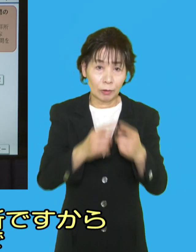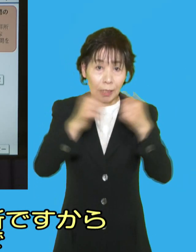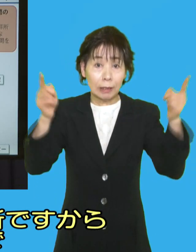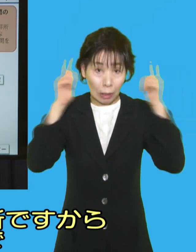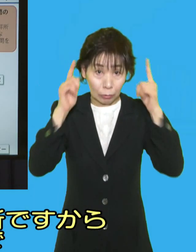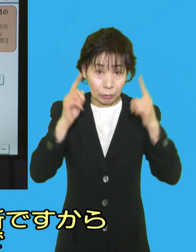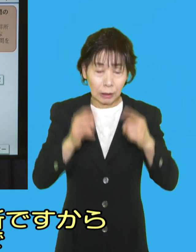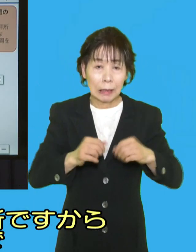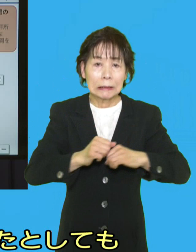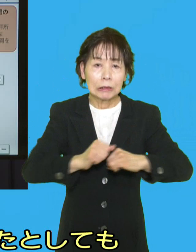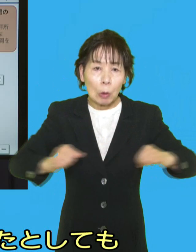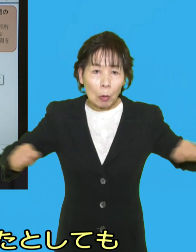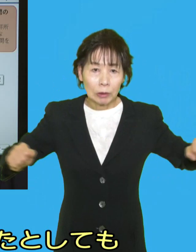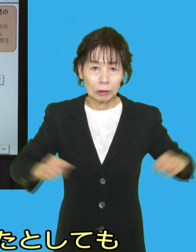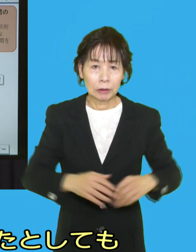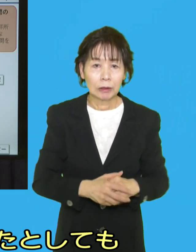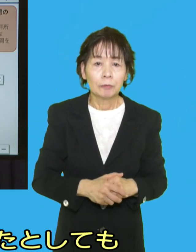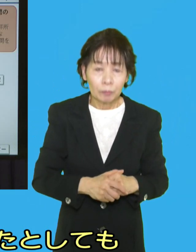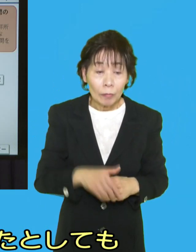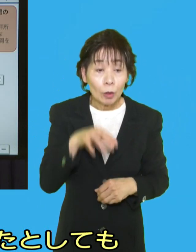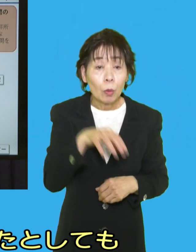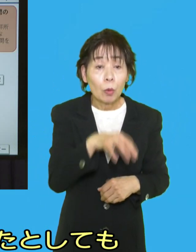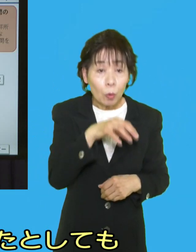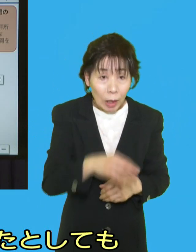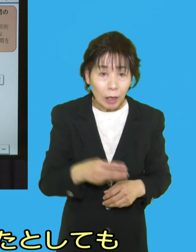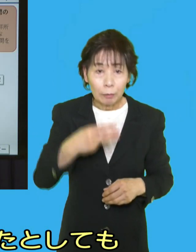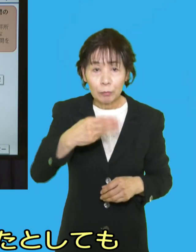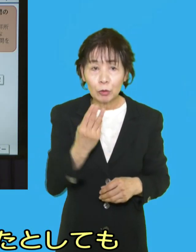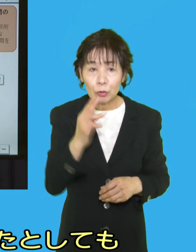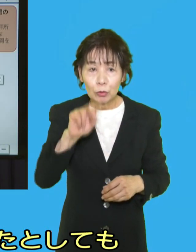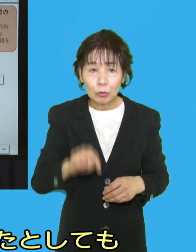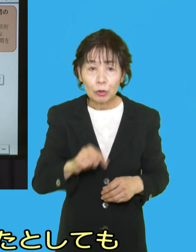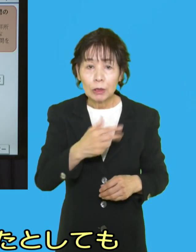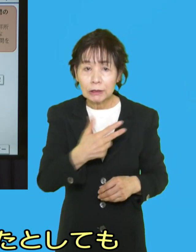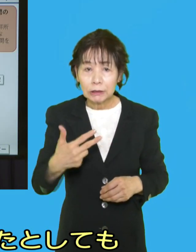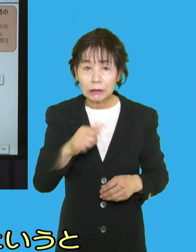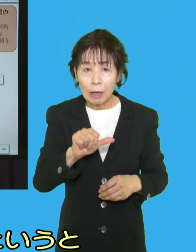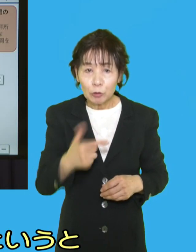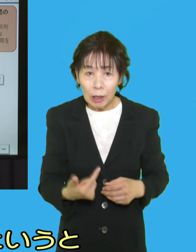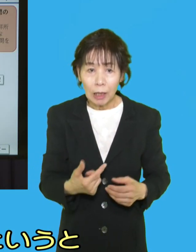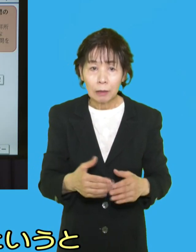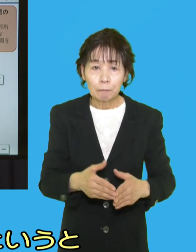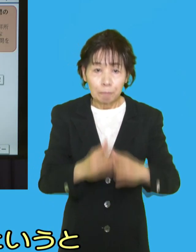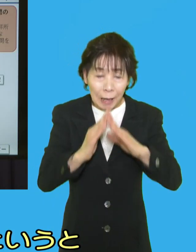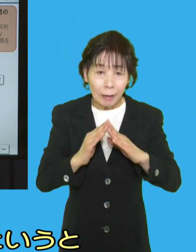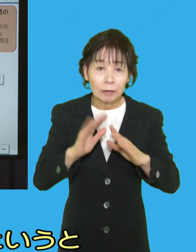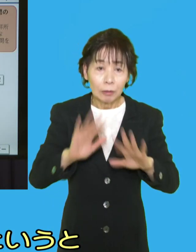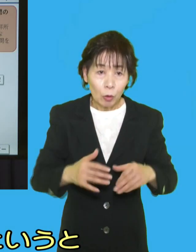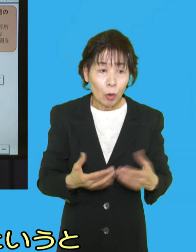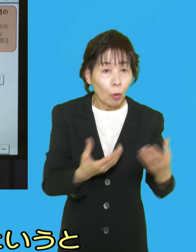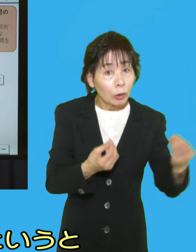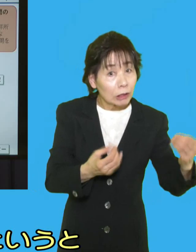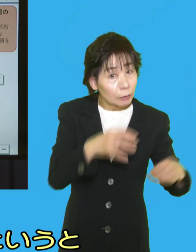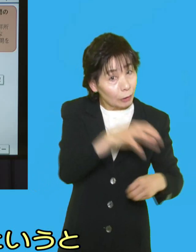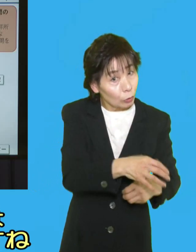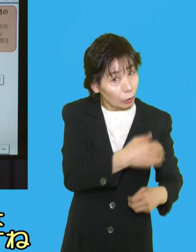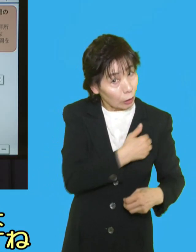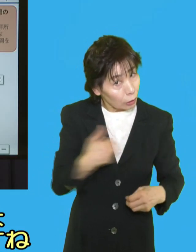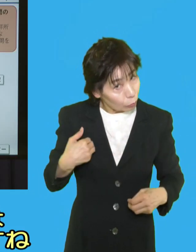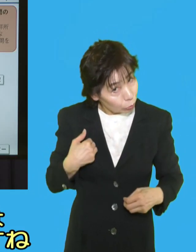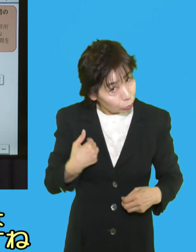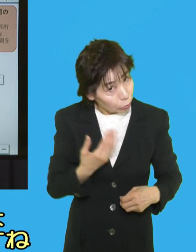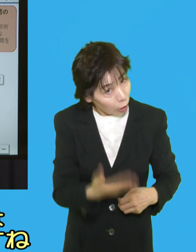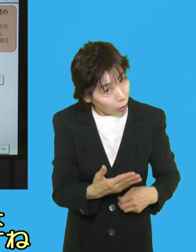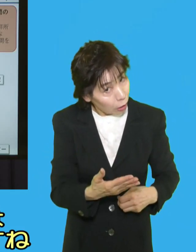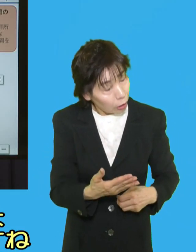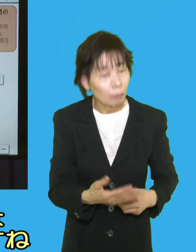がありますので、まあ、ここはミュージアムができたとしてもですね、同じ場所でじゃあできないかというと、それは